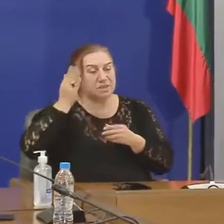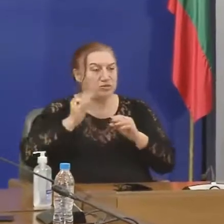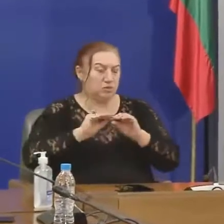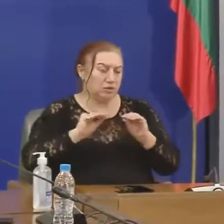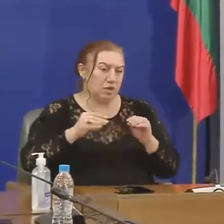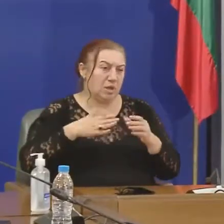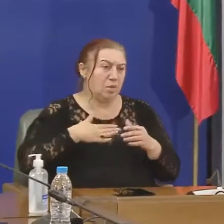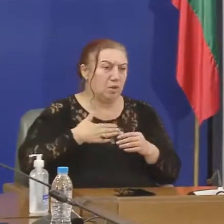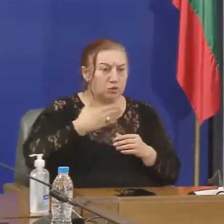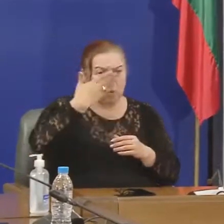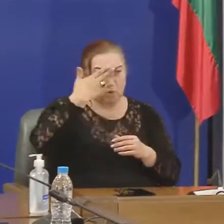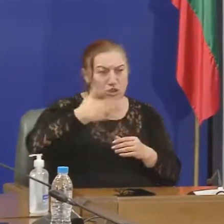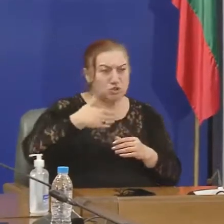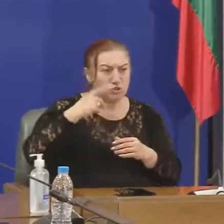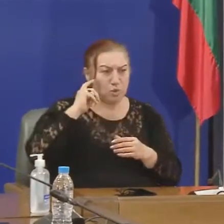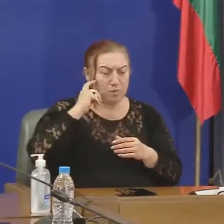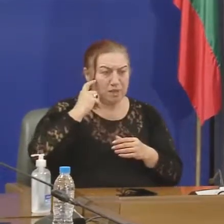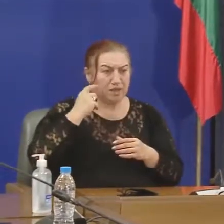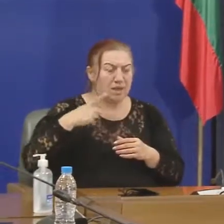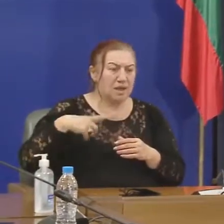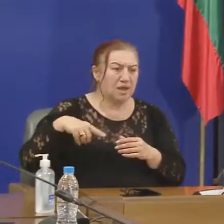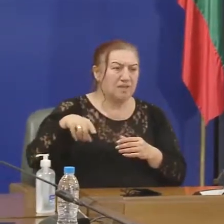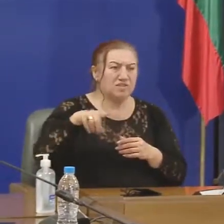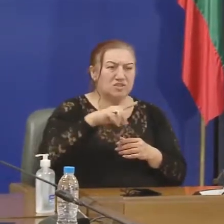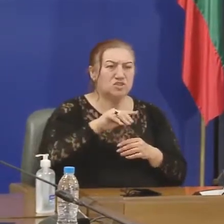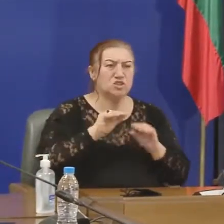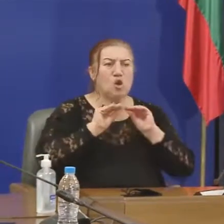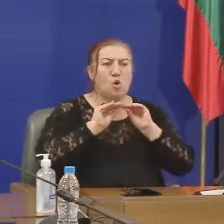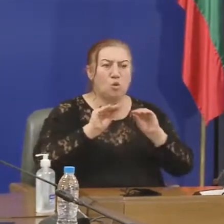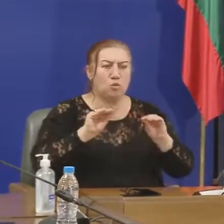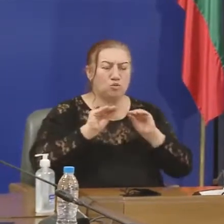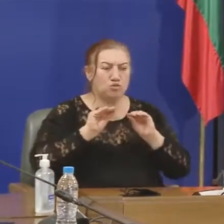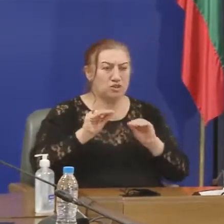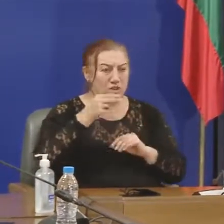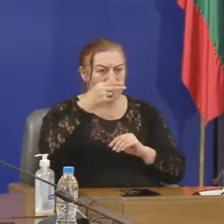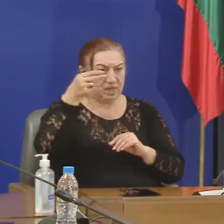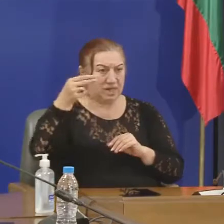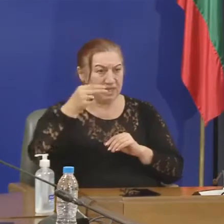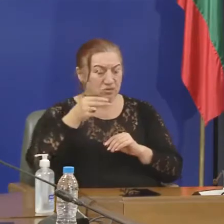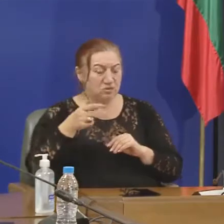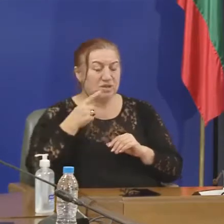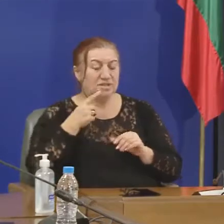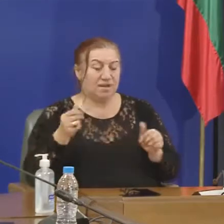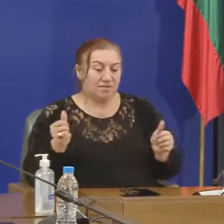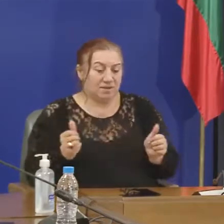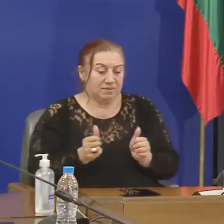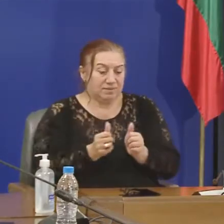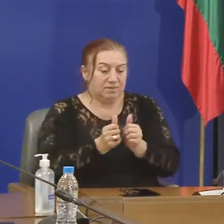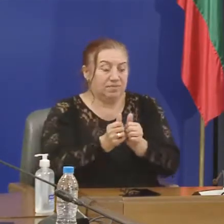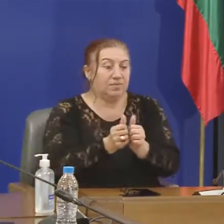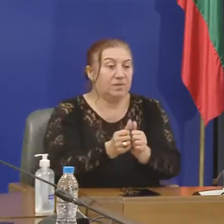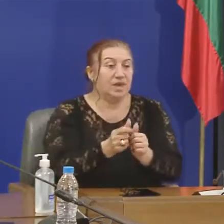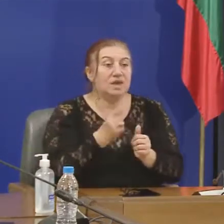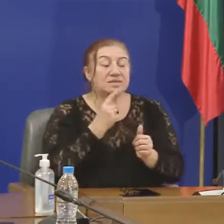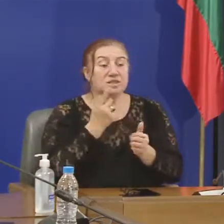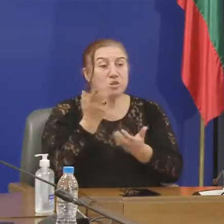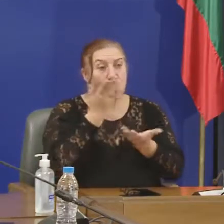моето лично мнение е, че всички обучителни, образователни институции трябва да вървят с училищата, не трябва да са първата